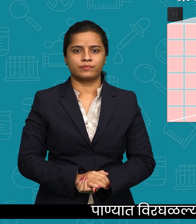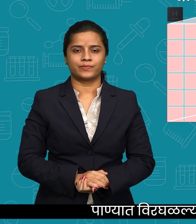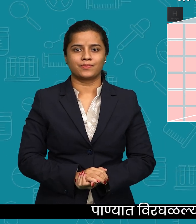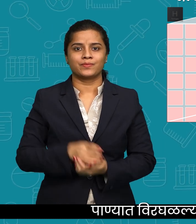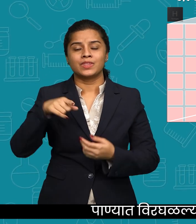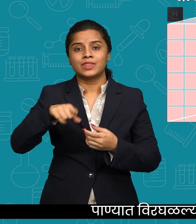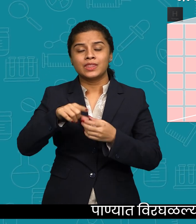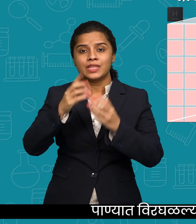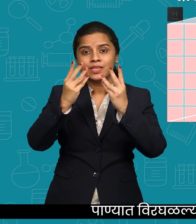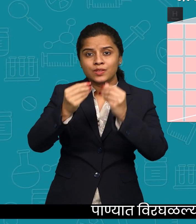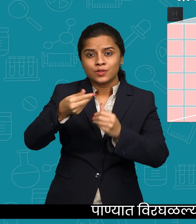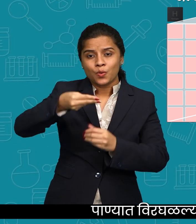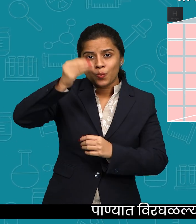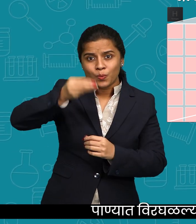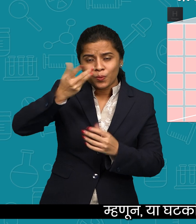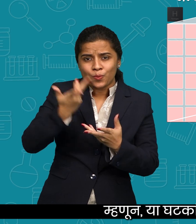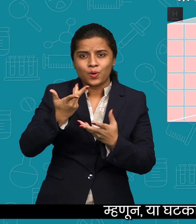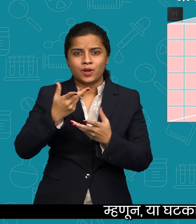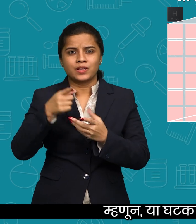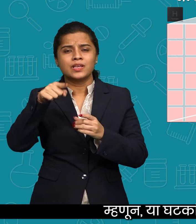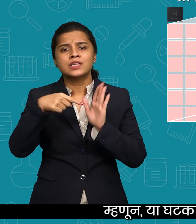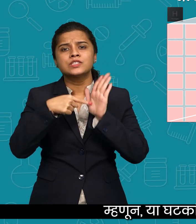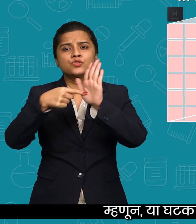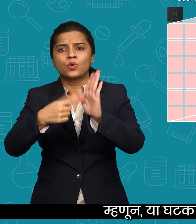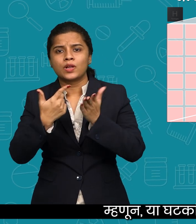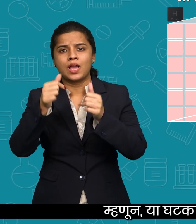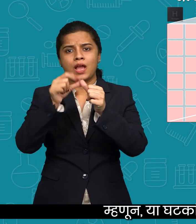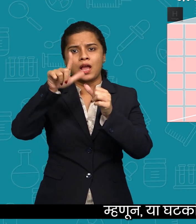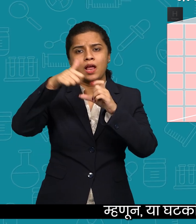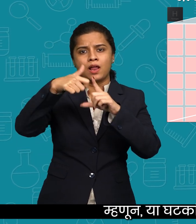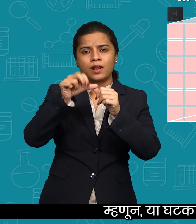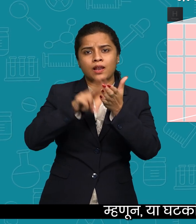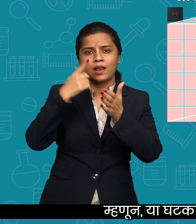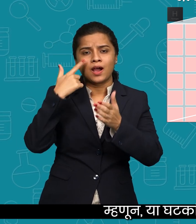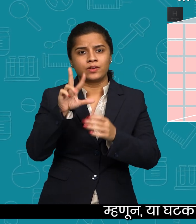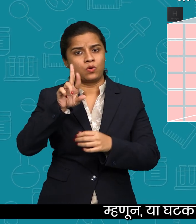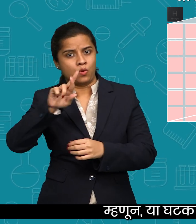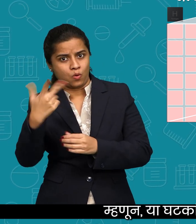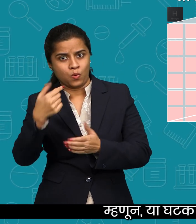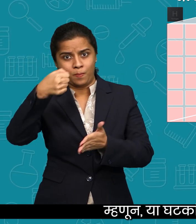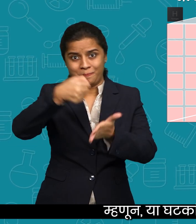विरघळल्यावर अल्कधर्मी द्रावण तयार करतात म्हणून या घटकांना अल्कधर्मी पृथ्वी धातू म्हणतात.